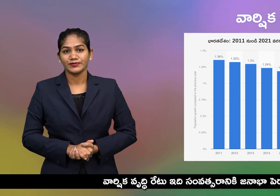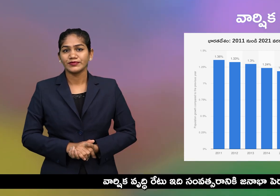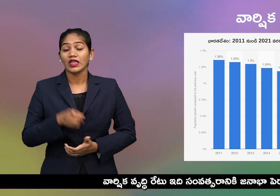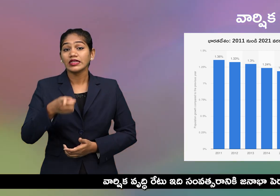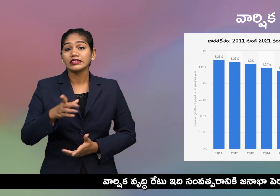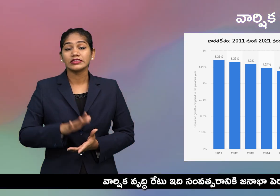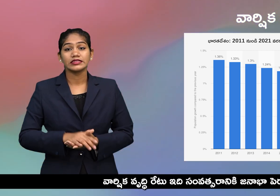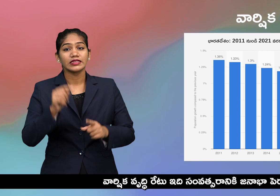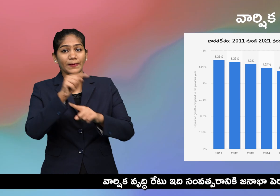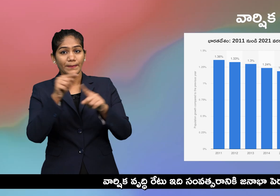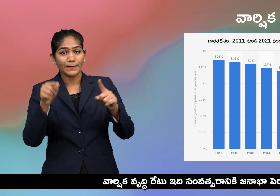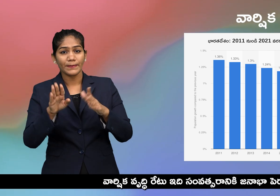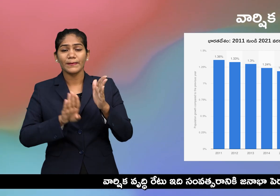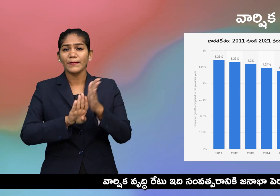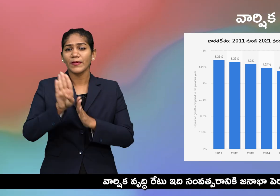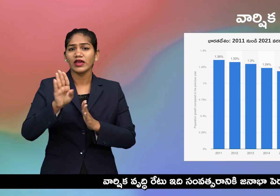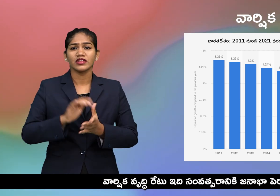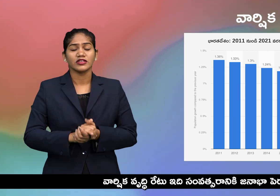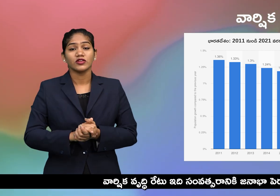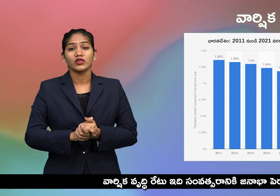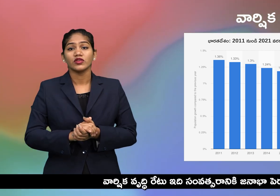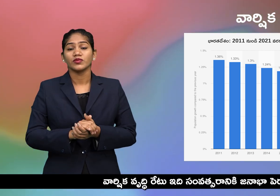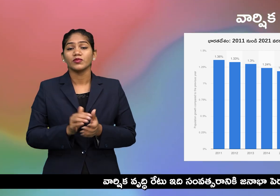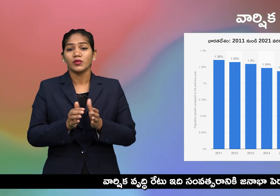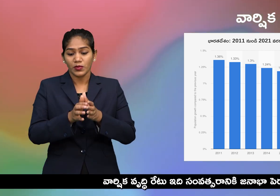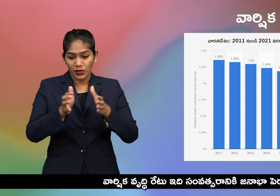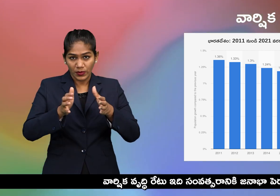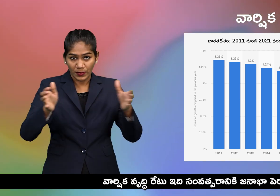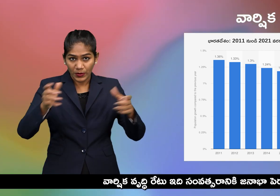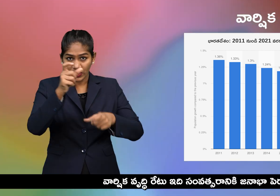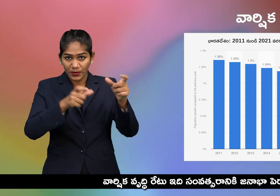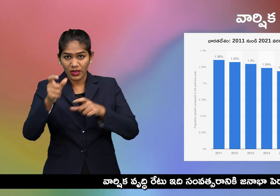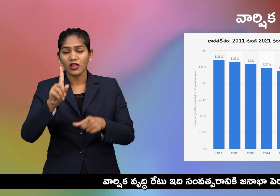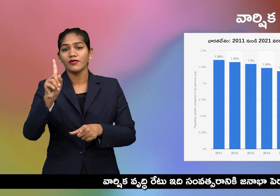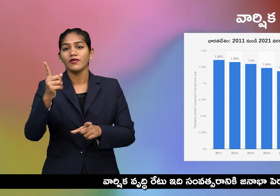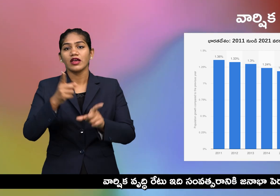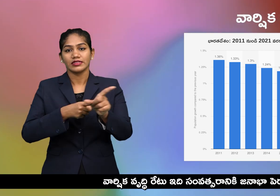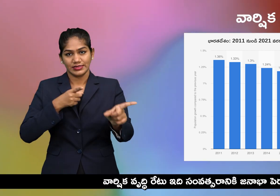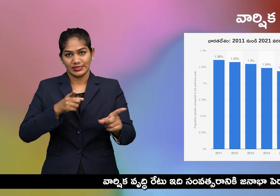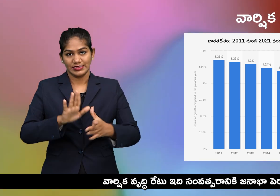వార్షిక వృద్ధి రేటు ఇది సంవత్సరానికి జనాభా పెరుగుదల శాతం.